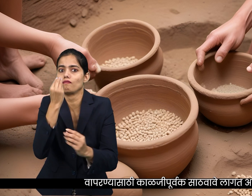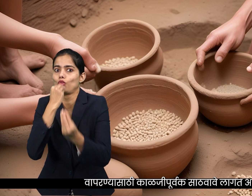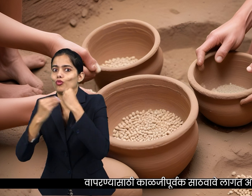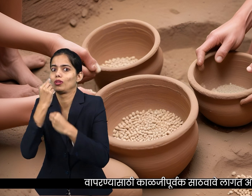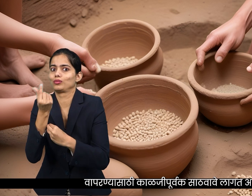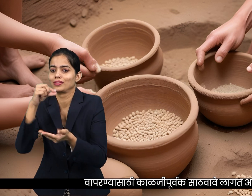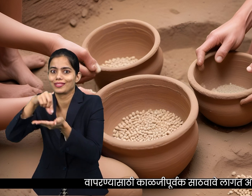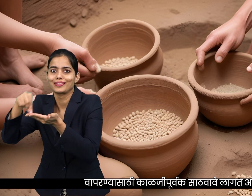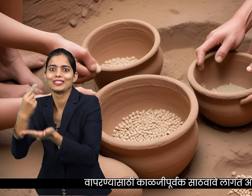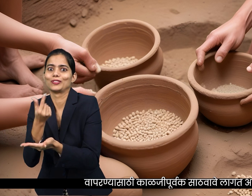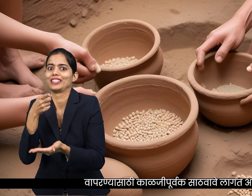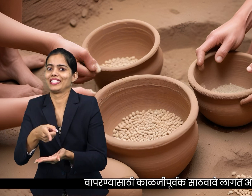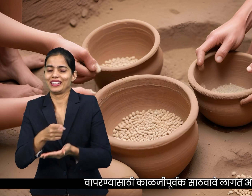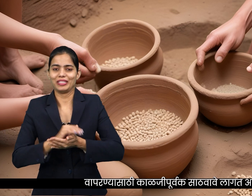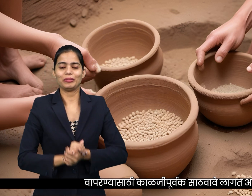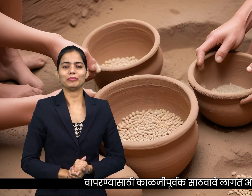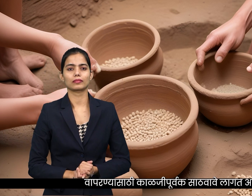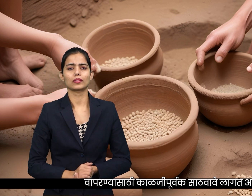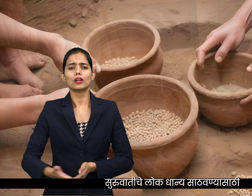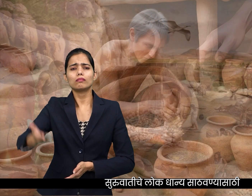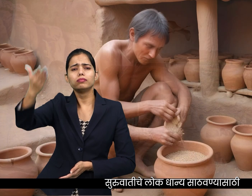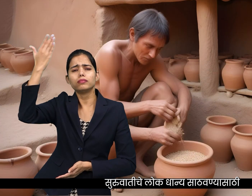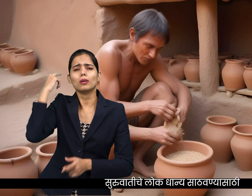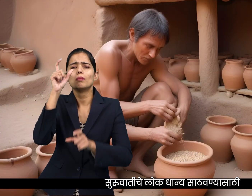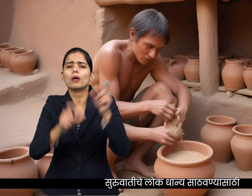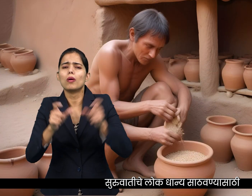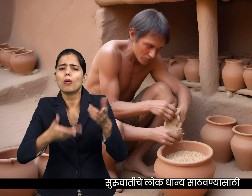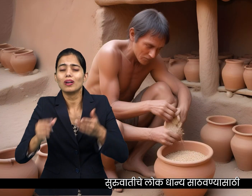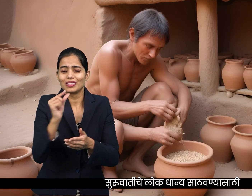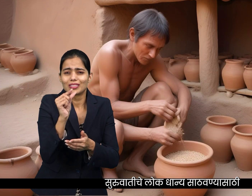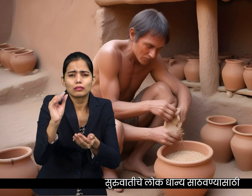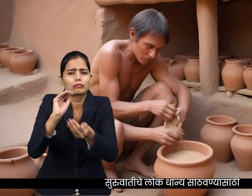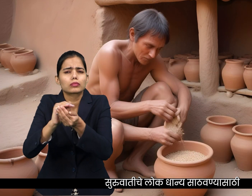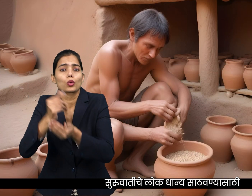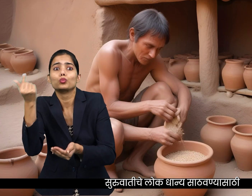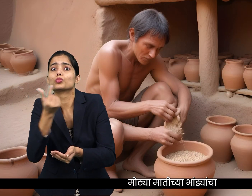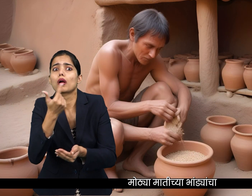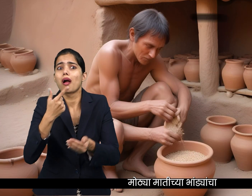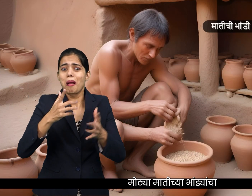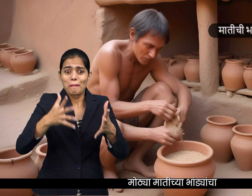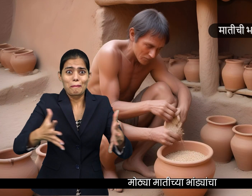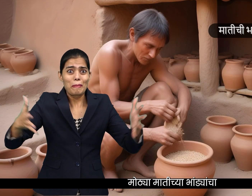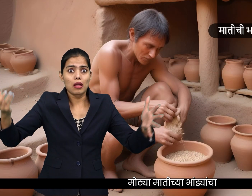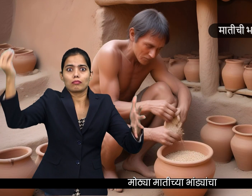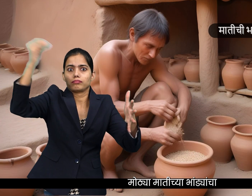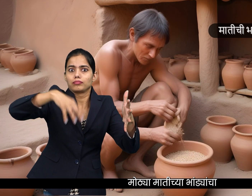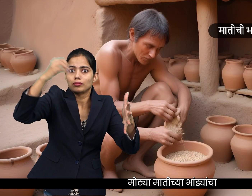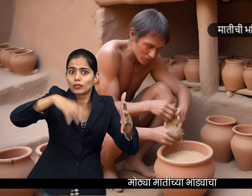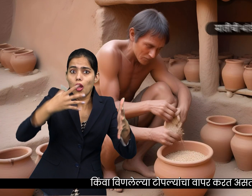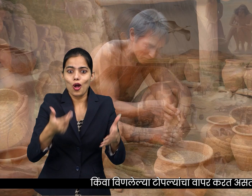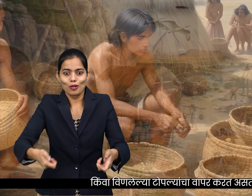वापरण्यासाठी काळजीपूर्वक साठवावे लागत असे. सुरुवातीचे लोक धान्य साठवण्यासाठी मोठ्या मातीच्या